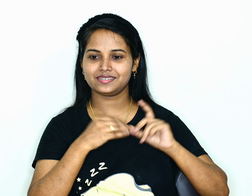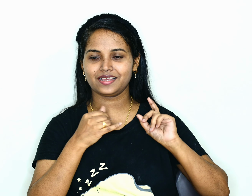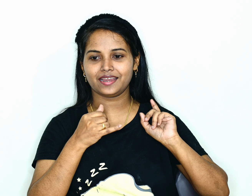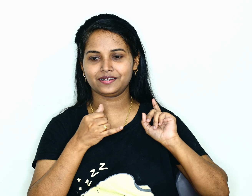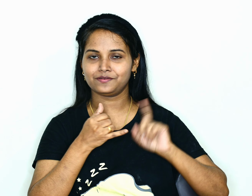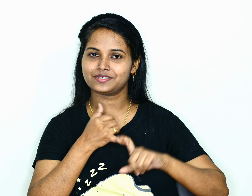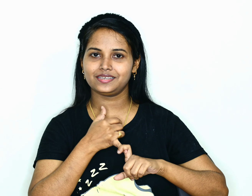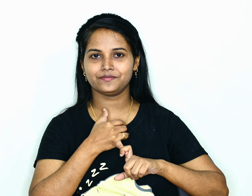मिस्टेक आई डिड वॉज कि मैंने एक्सरसाइज नहीं किया ना वॉकिंग किया बिकॉज आवर बेबी का वेट भी कम